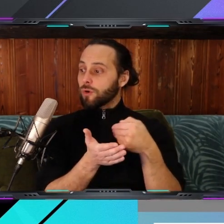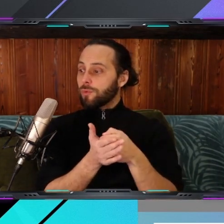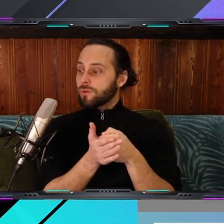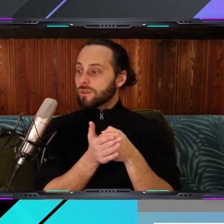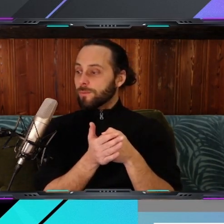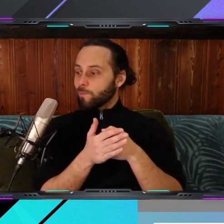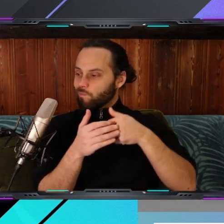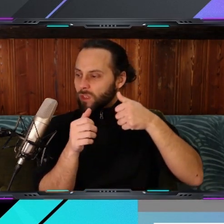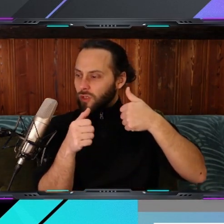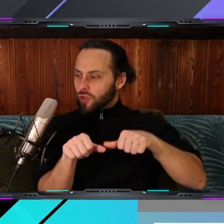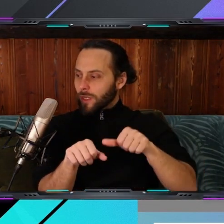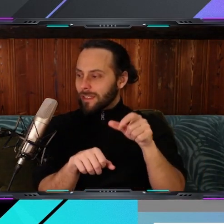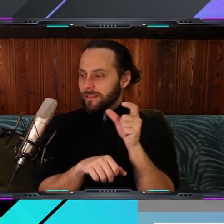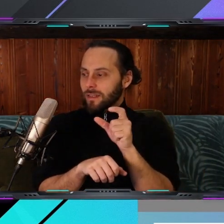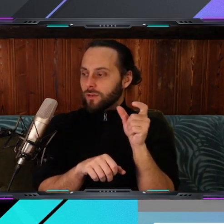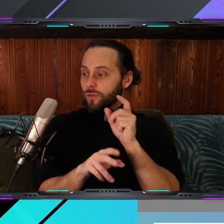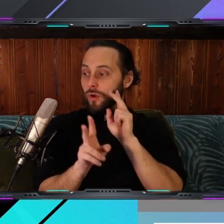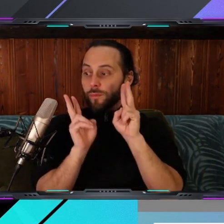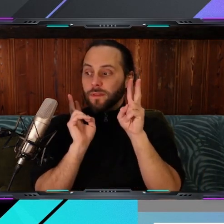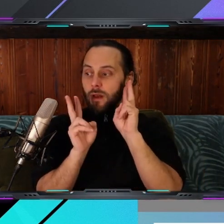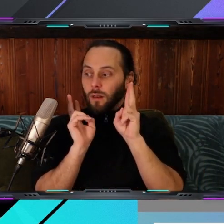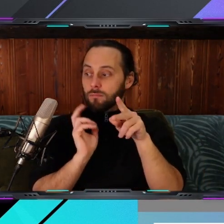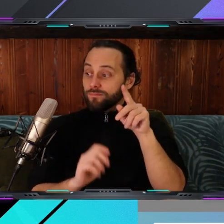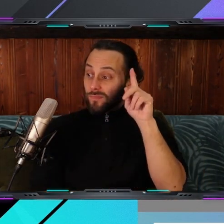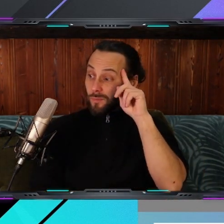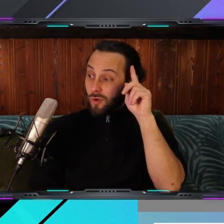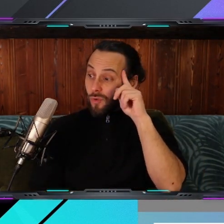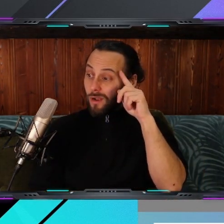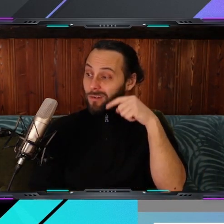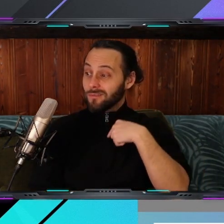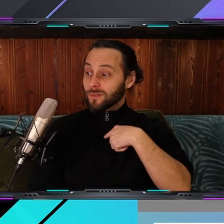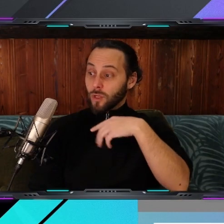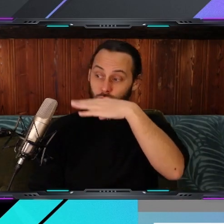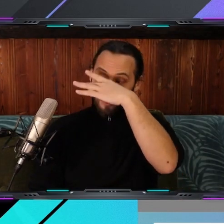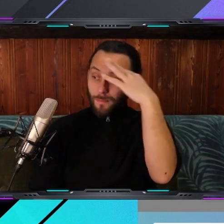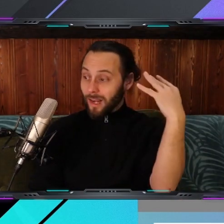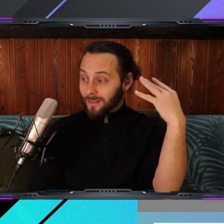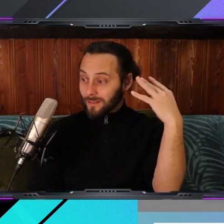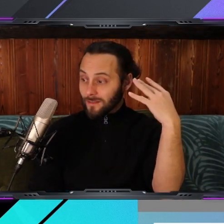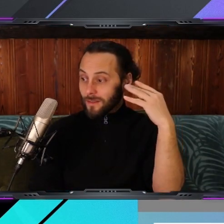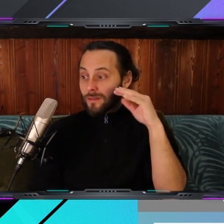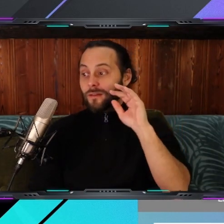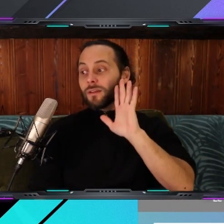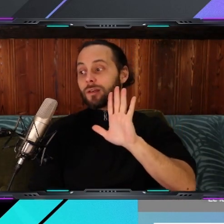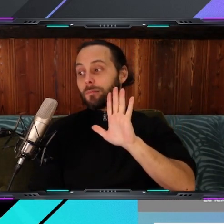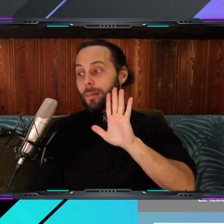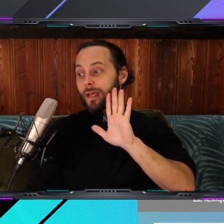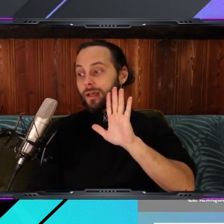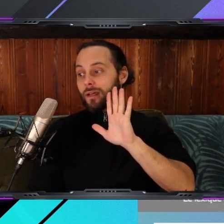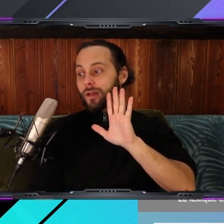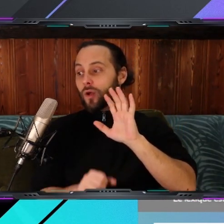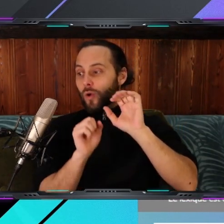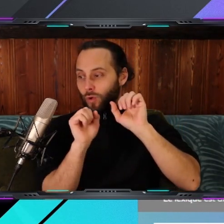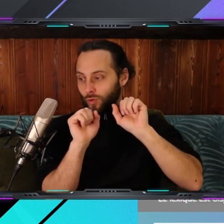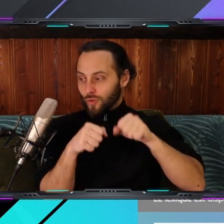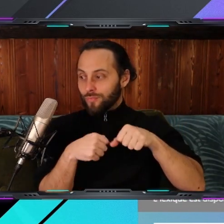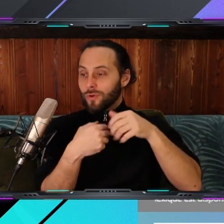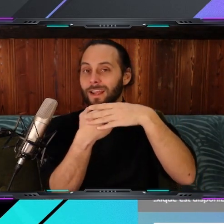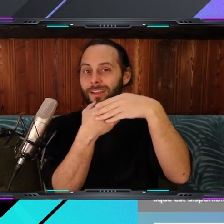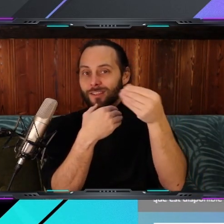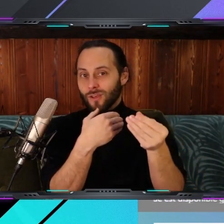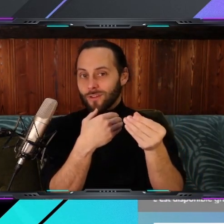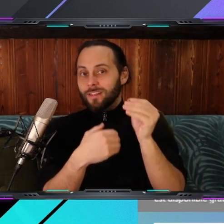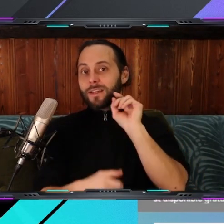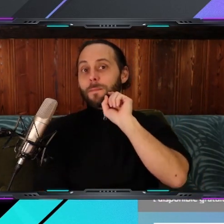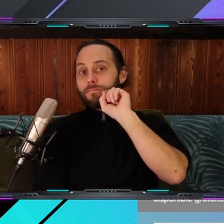tu nous proposes, je reste quelque temps à l'hôpital. Pourquoi? Je suis malade. Mais je